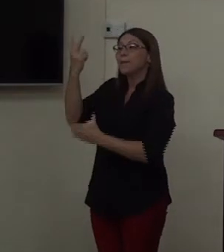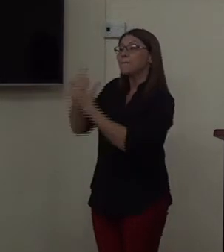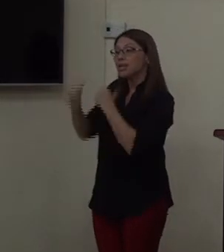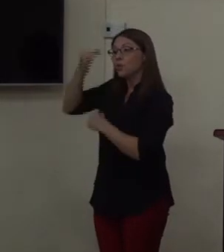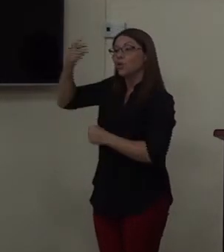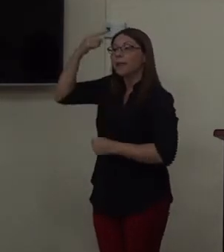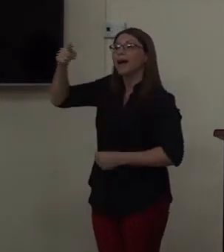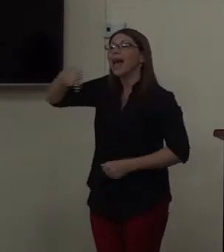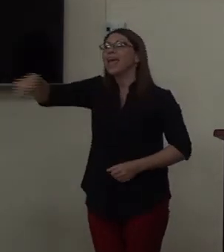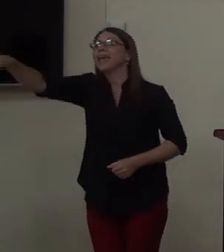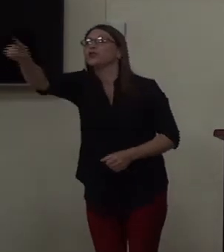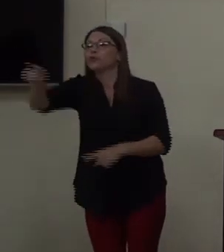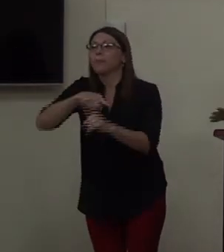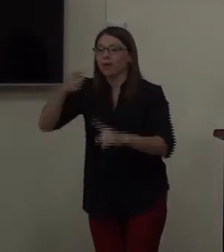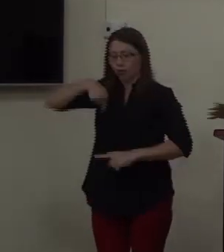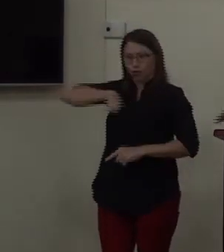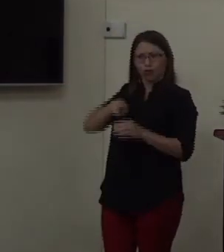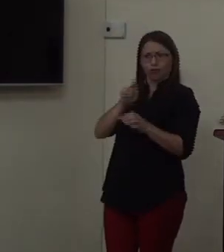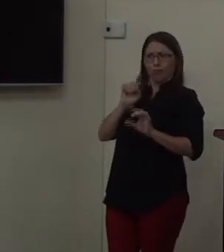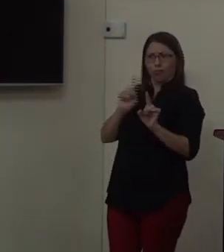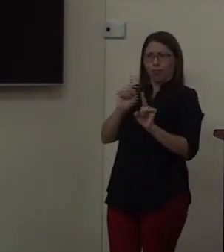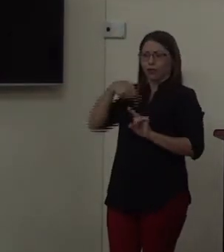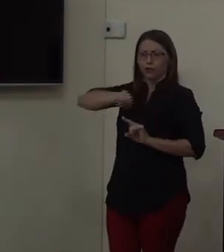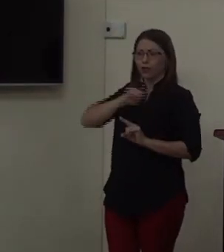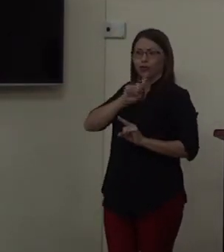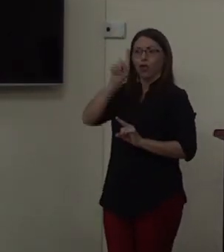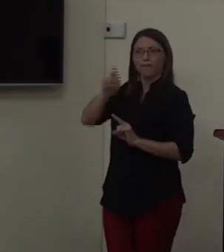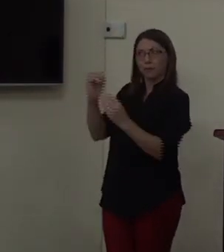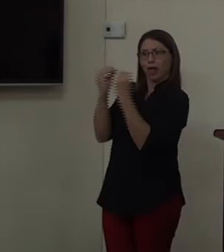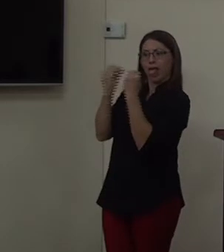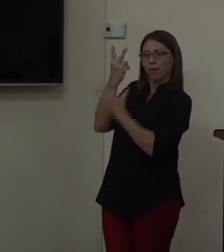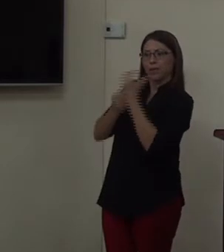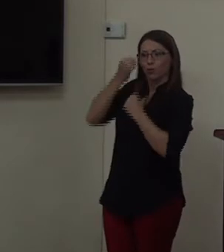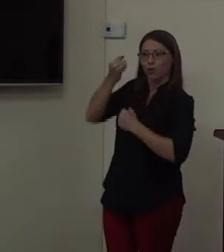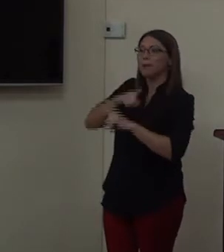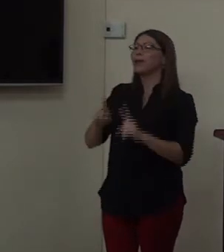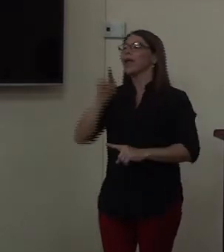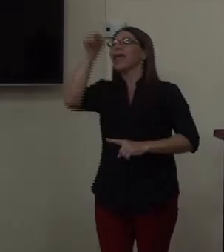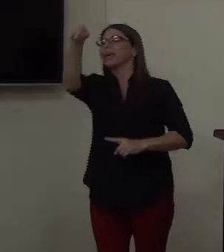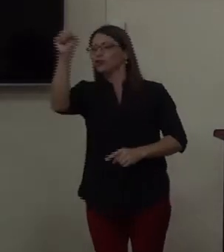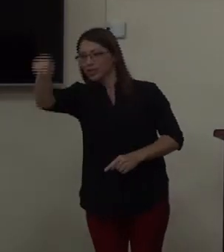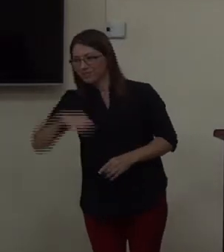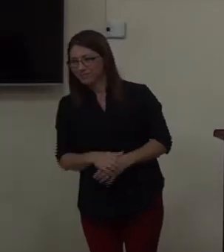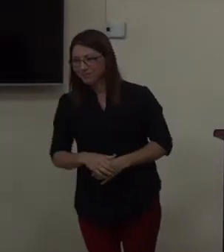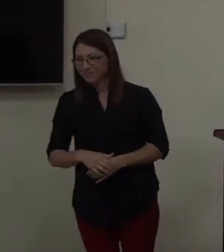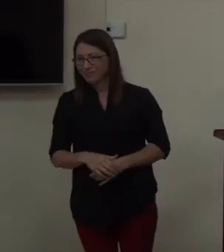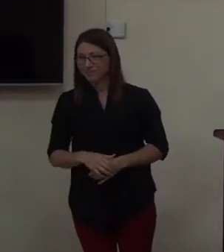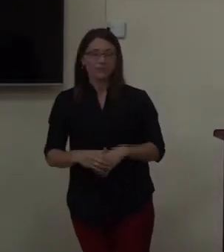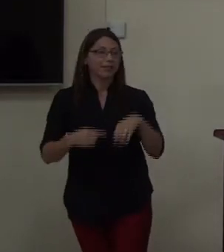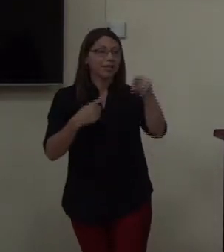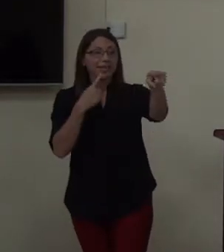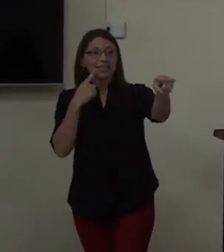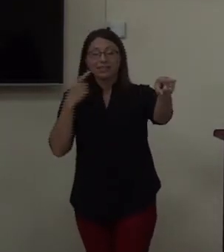pero no para los de afuera, ¿verdad? Nosotros no tenemos que tener educación bicultural, ellos sí. A mí siempre me ha parecido muy particular, digamos, cómo se maneja